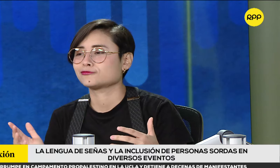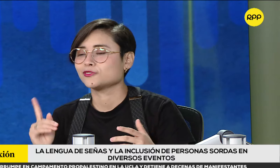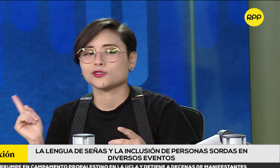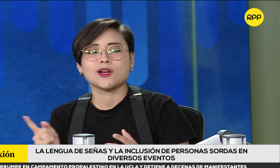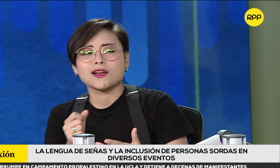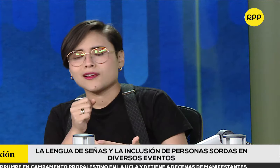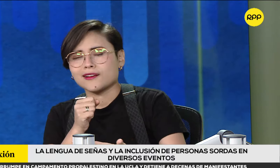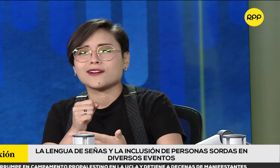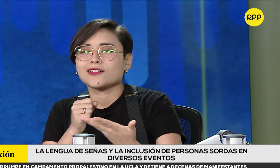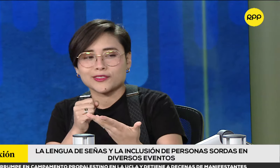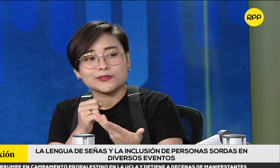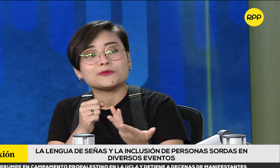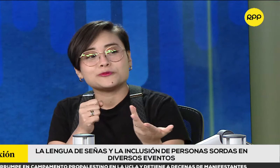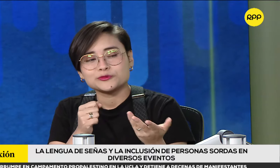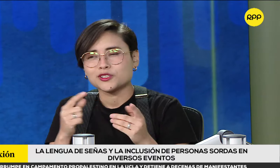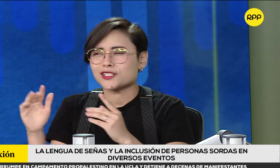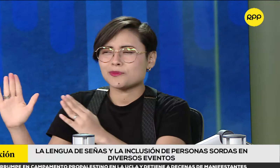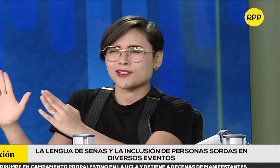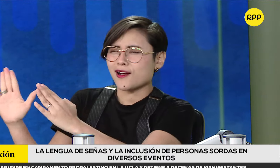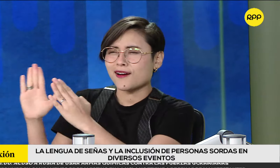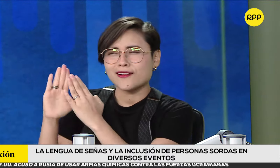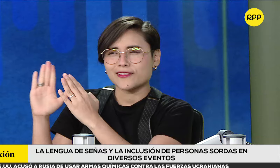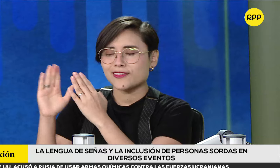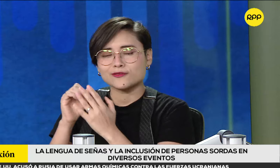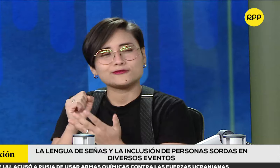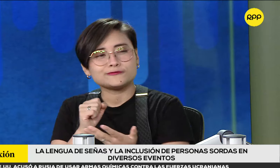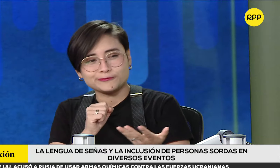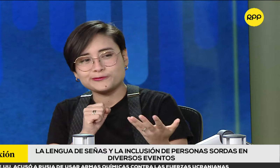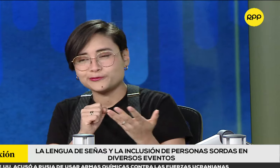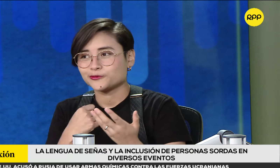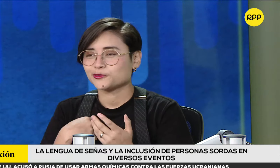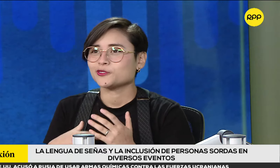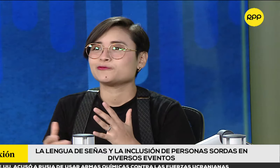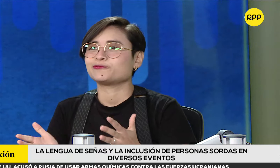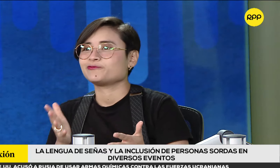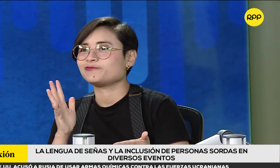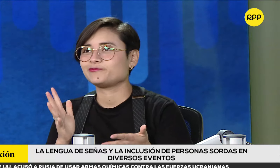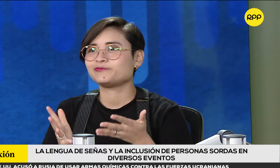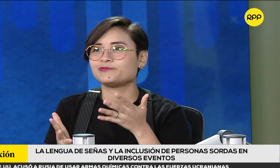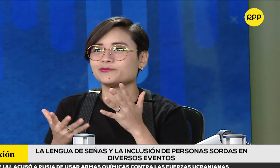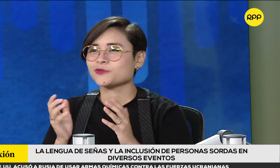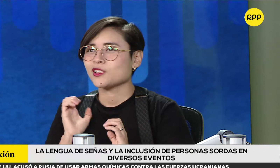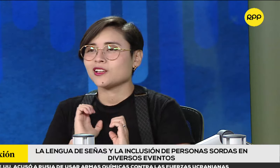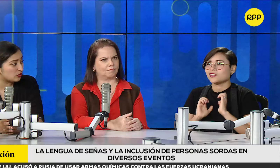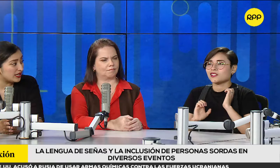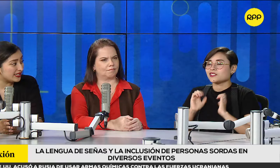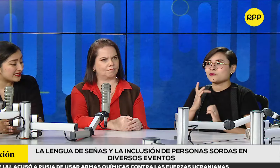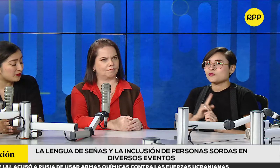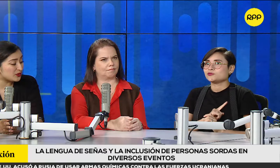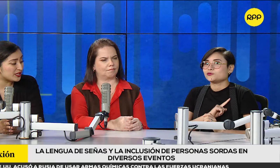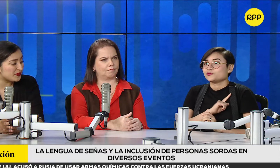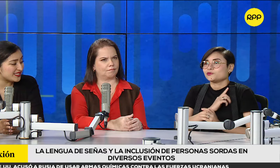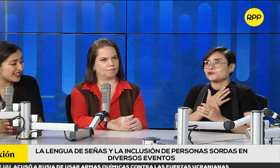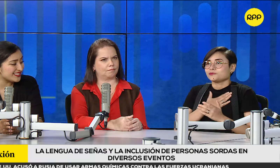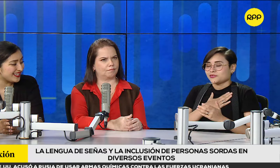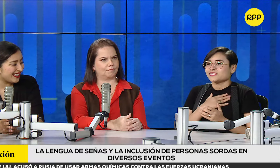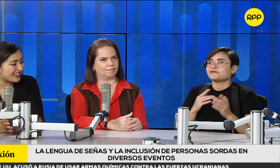vinimos interpretando juntas, yo me di cuenta de que ella me mostraba tensión cuando iba cantando. Y hasta muchas veces ella